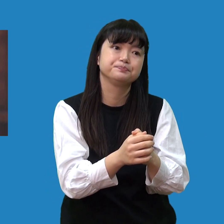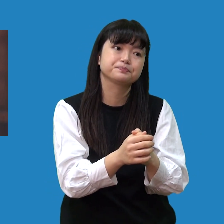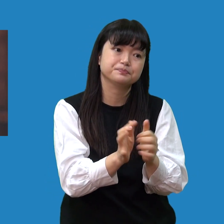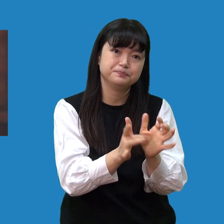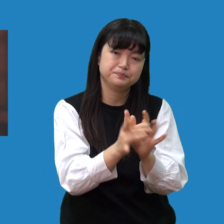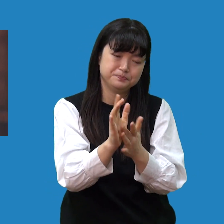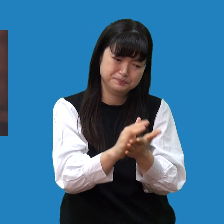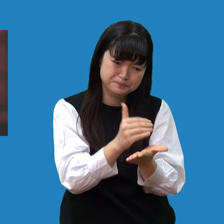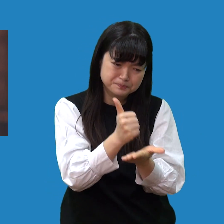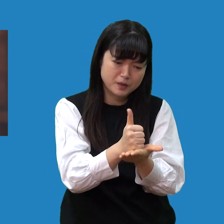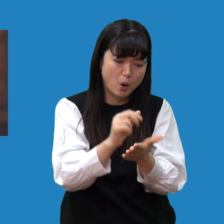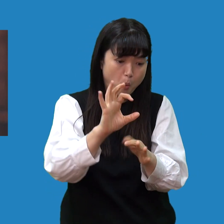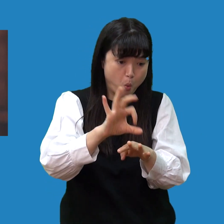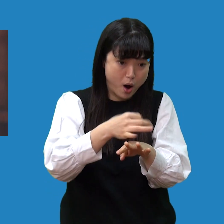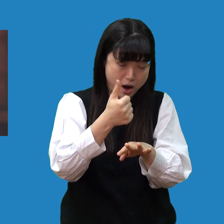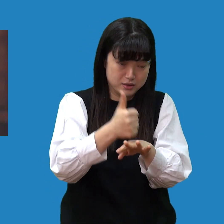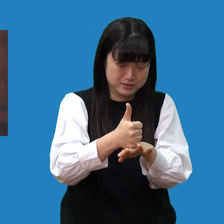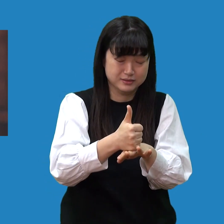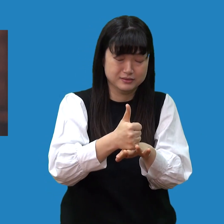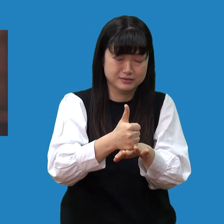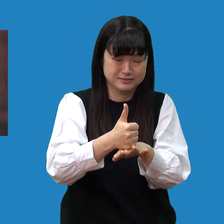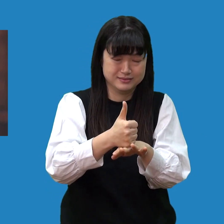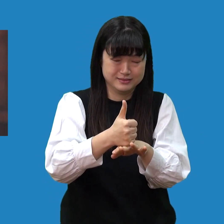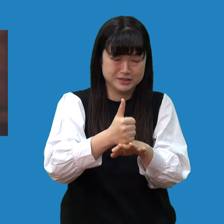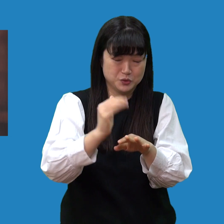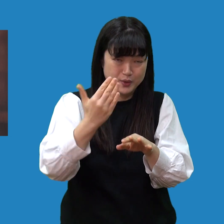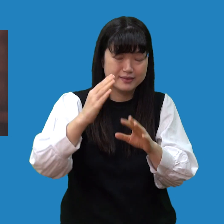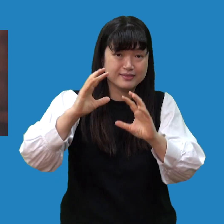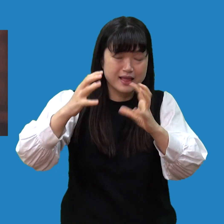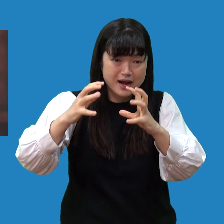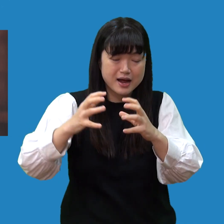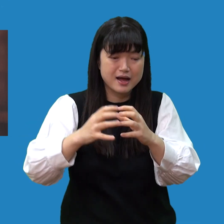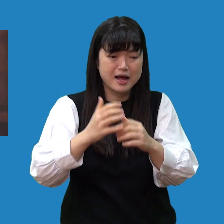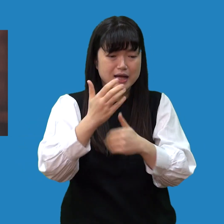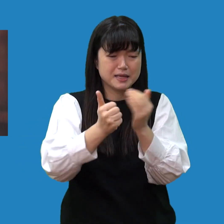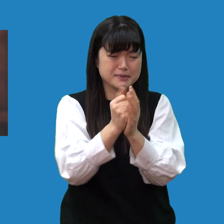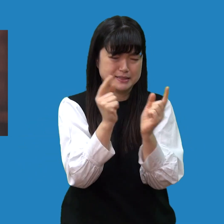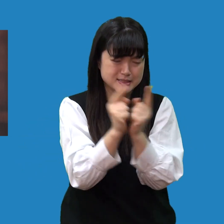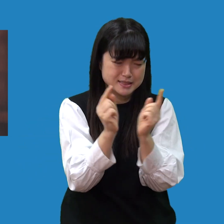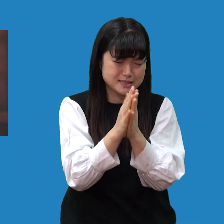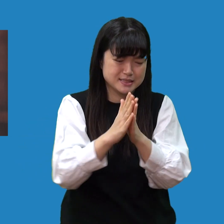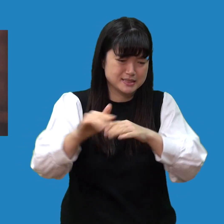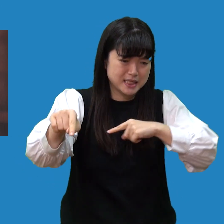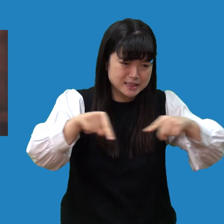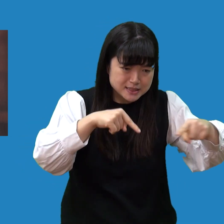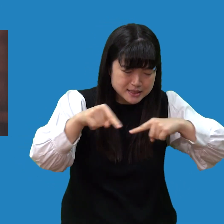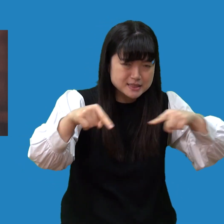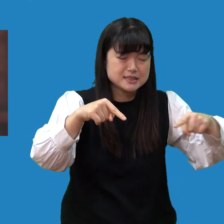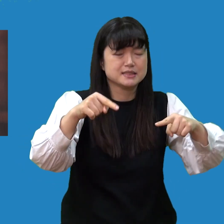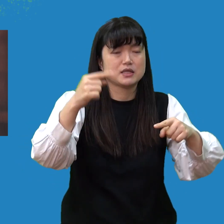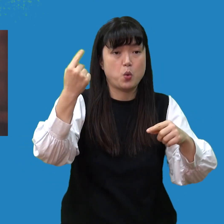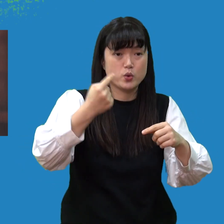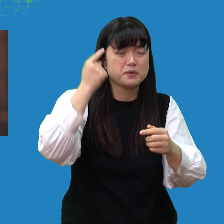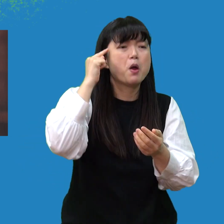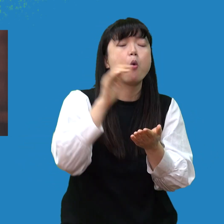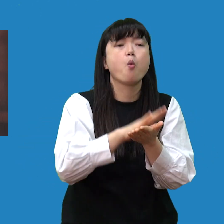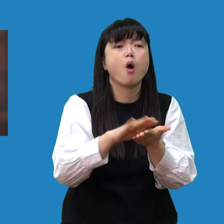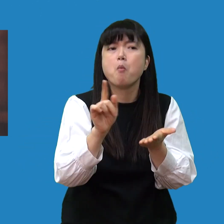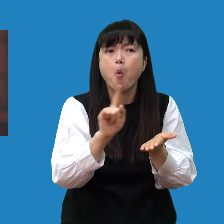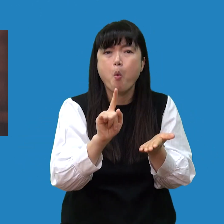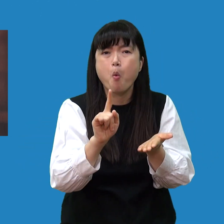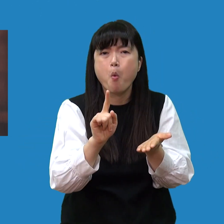예수 그리스도가 왕이 된 세상, 그분이 친히 다스릴 때의 그 평화, 어떤